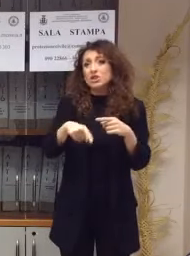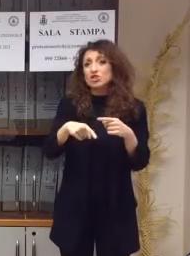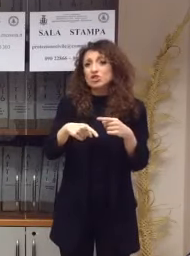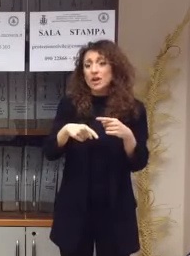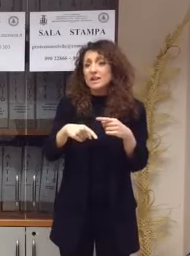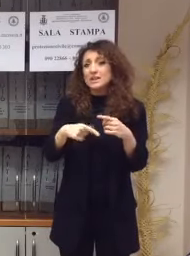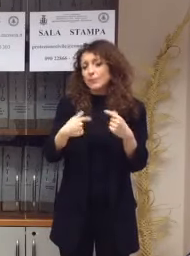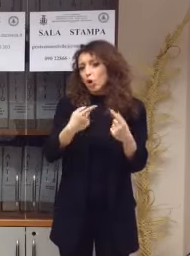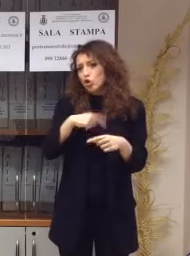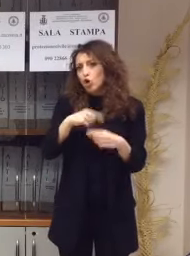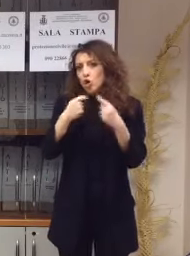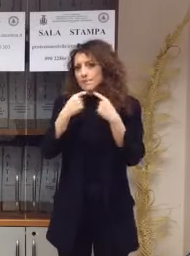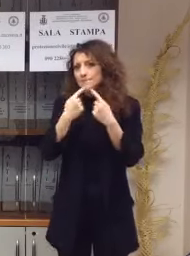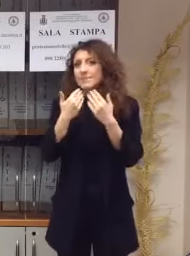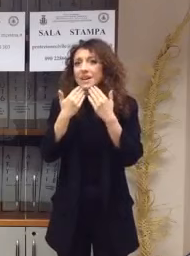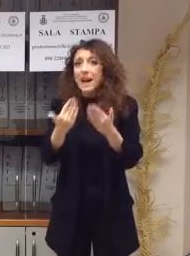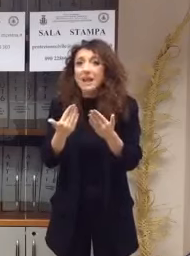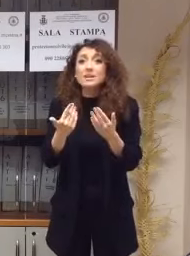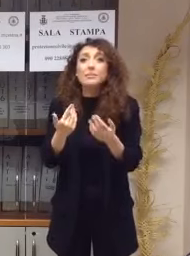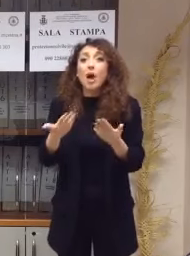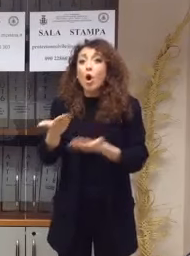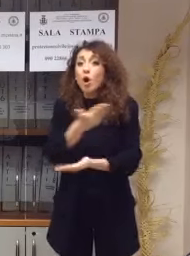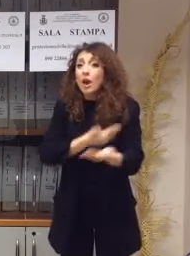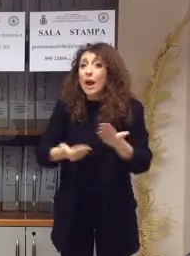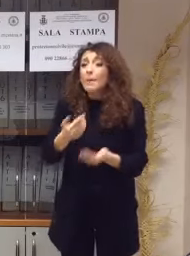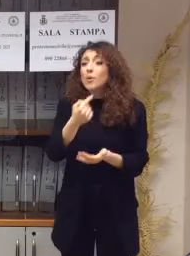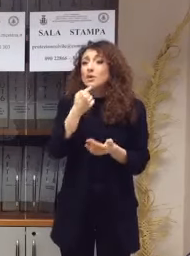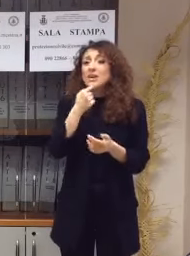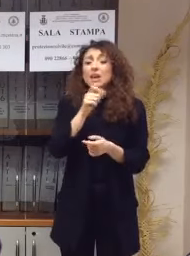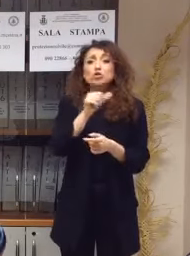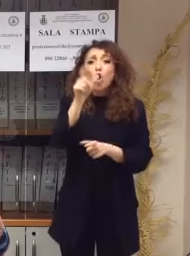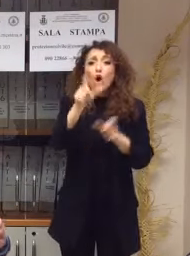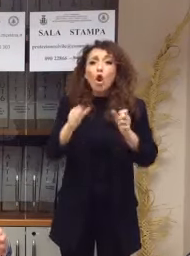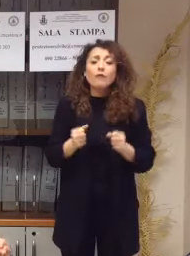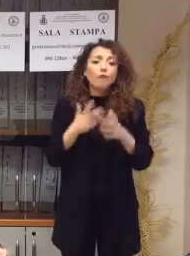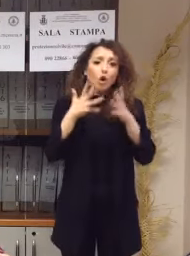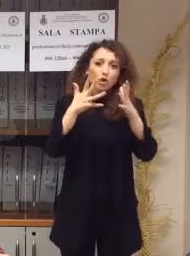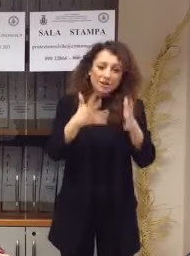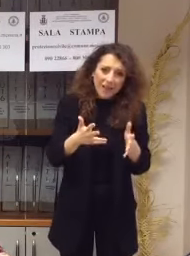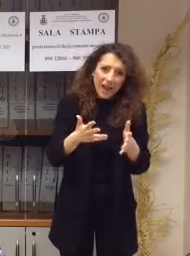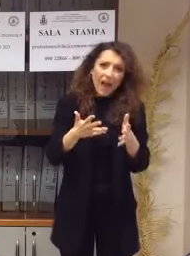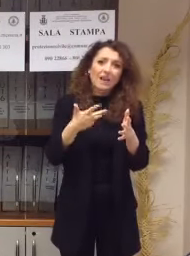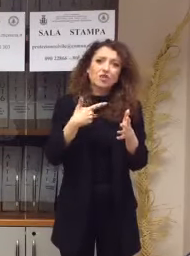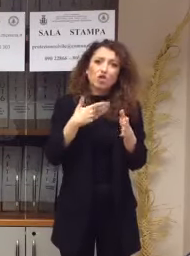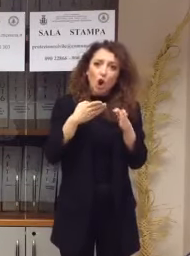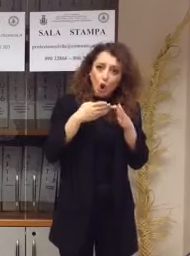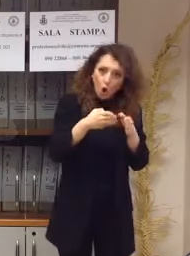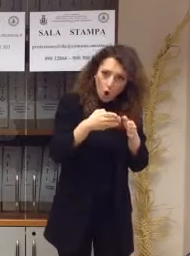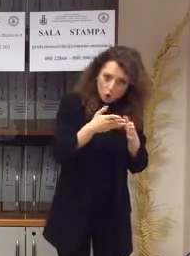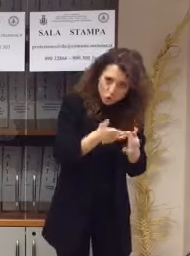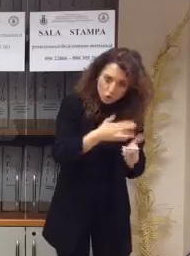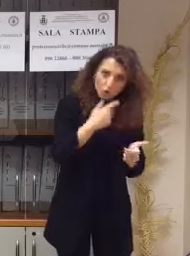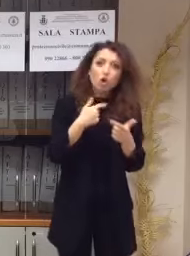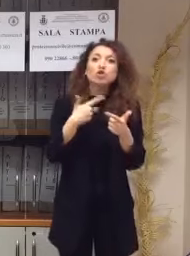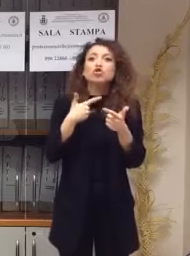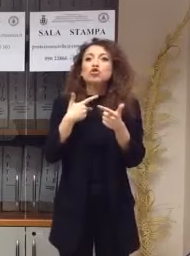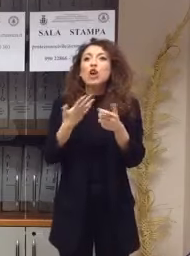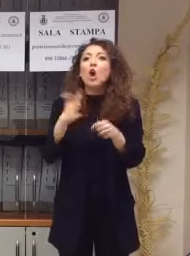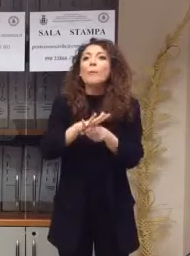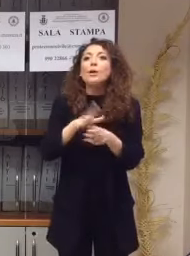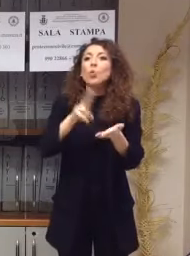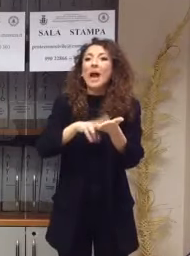ma possono collaborare solo le persone che hanno fatto dei corsi, sono iscritte alle associazioni di volontariato, hanno una copertura